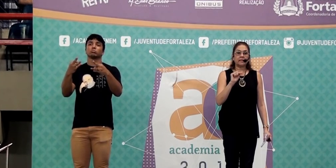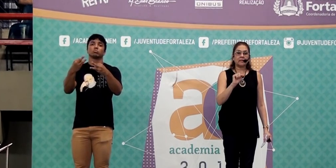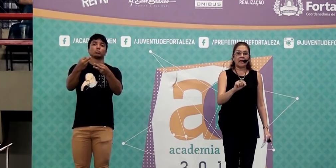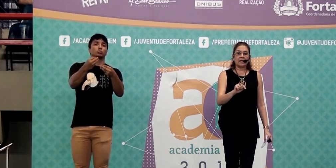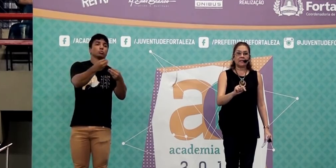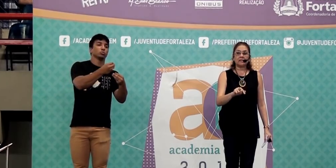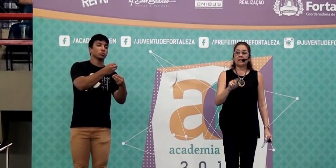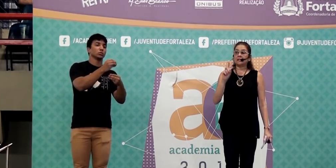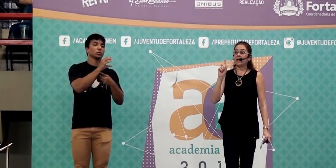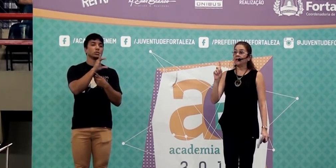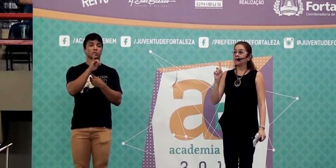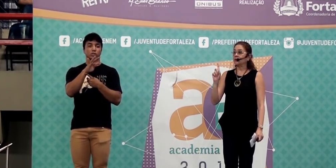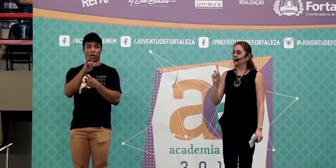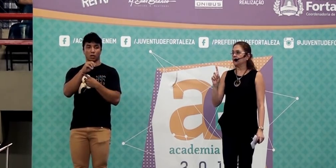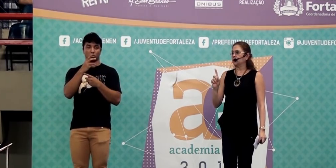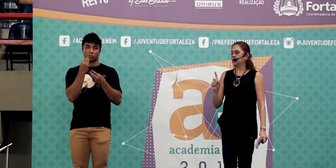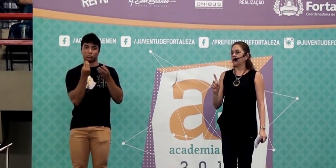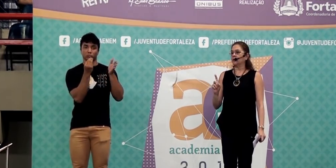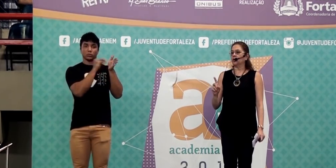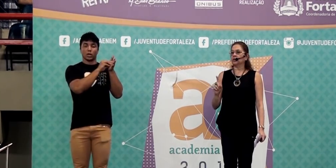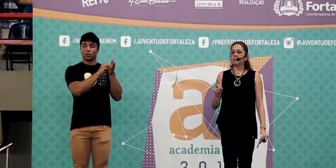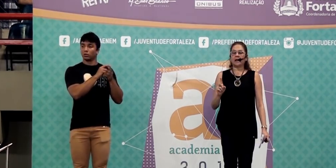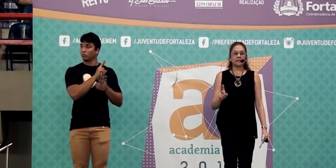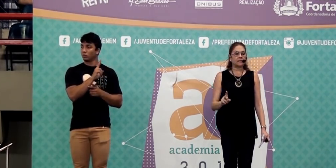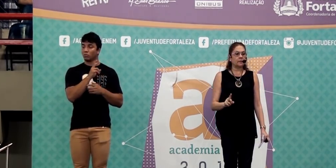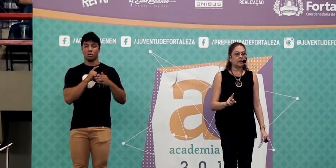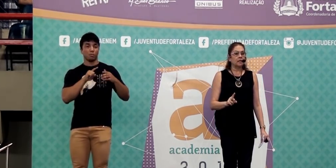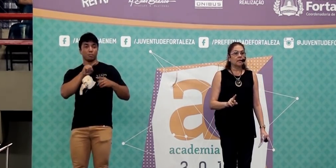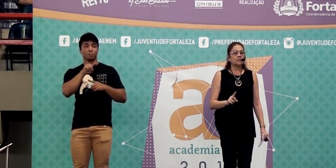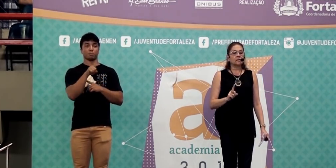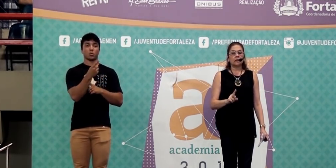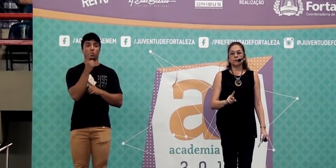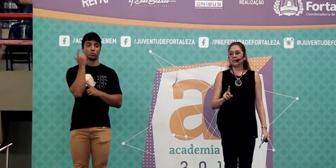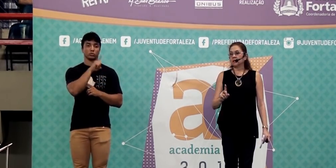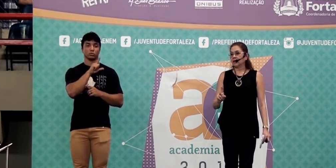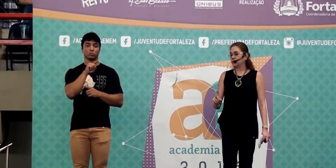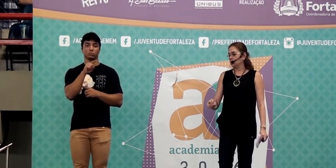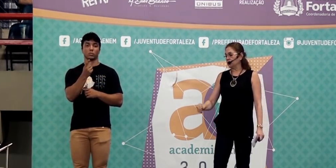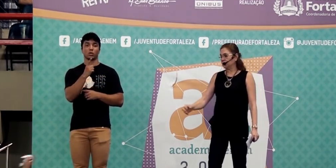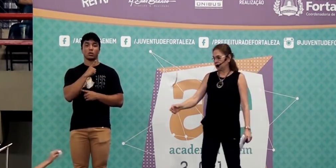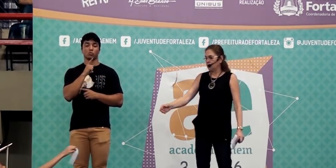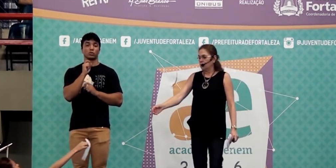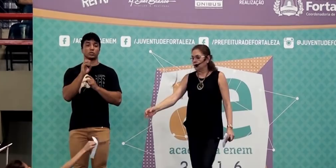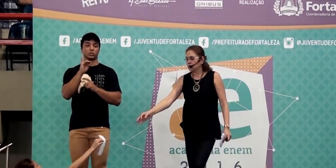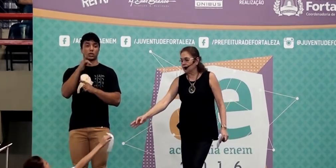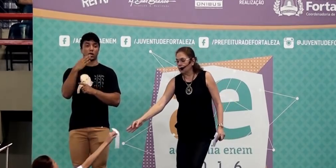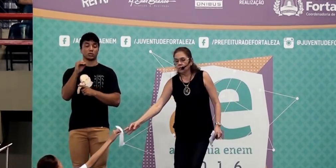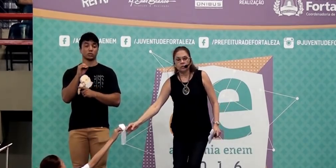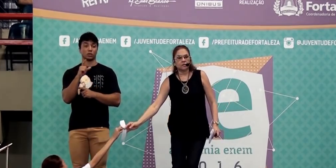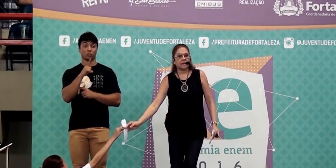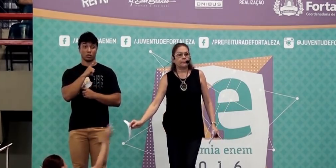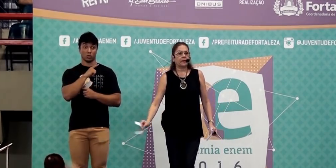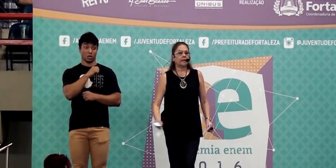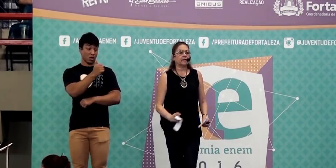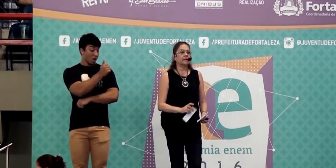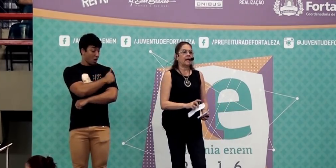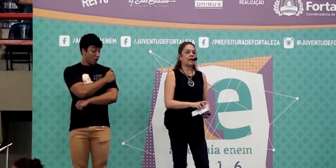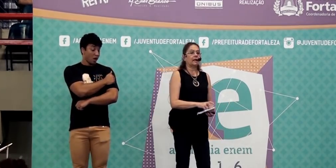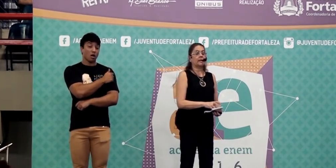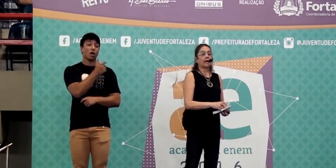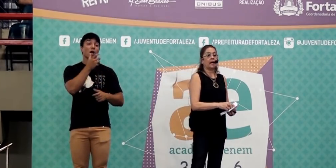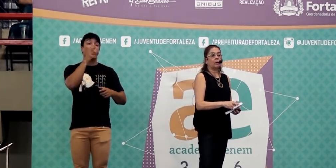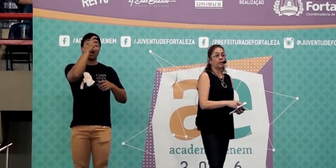pessoas citadas nas redações que tiraram nota máxima são citações que os alunos